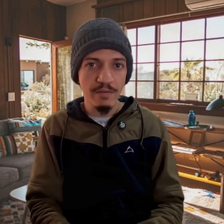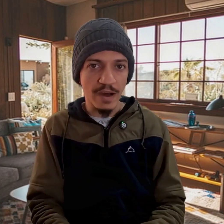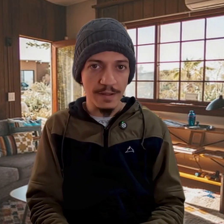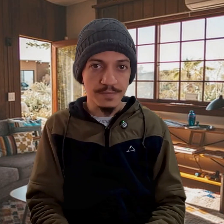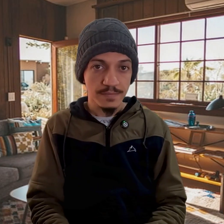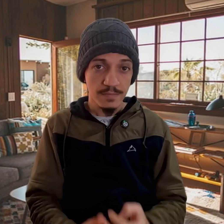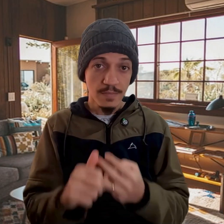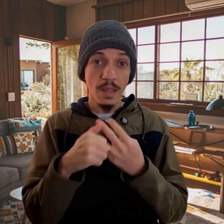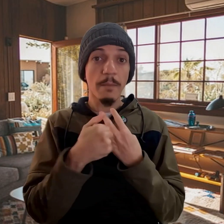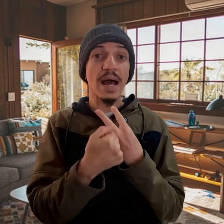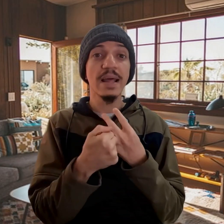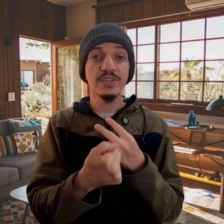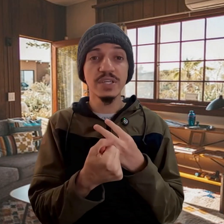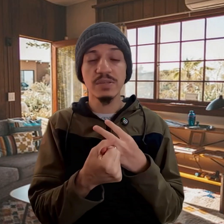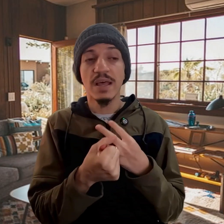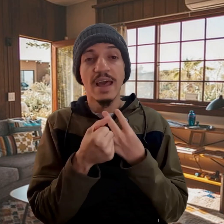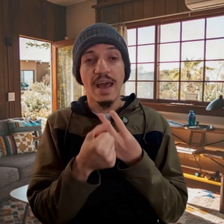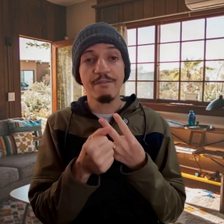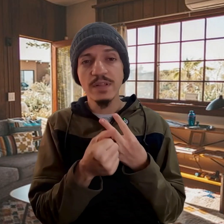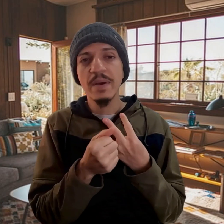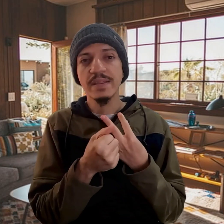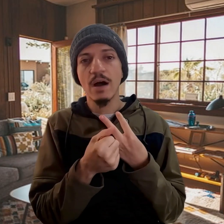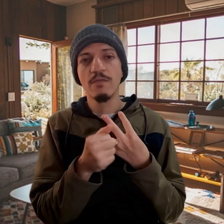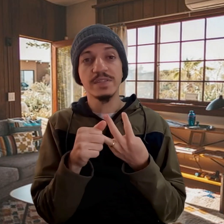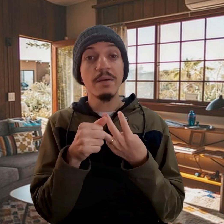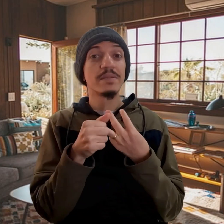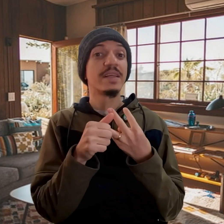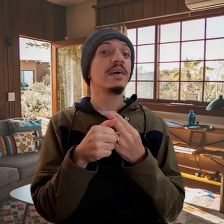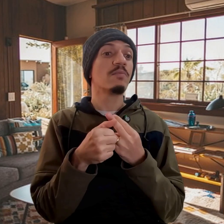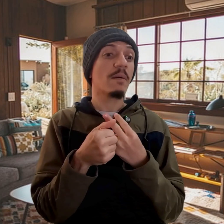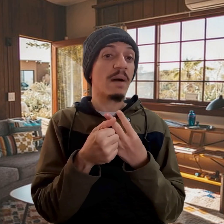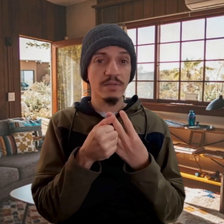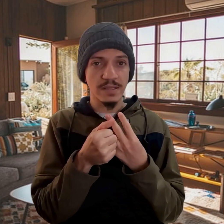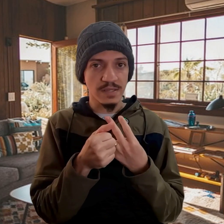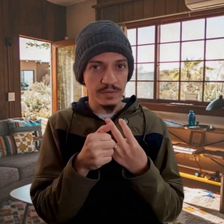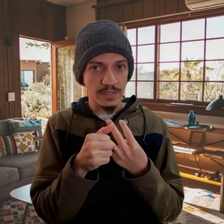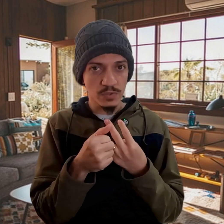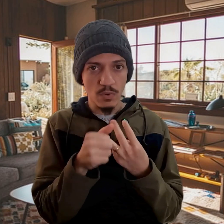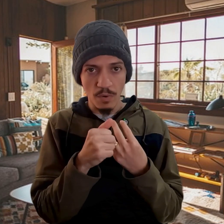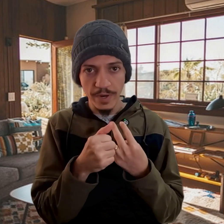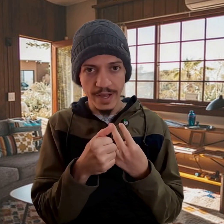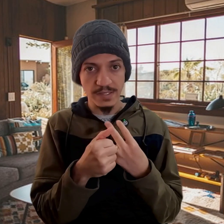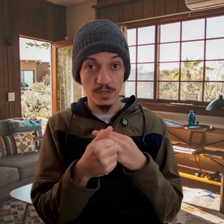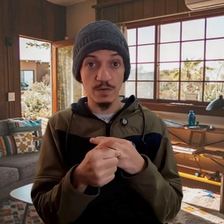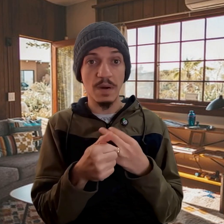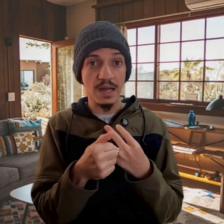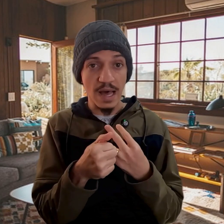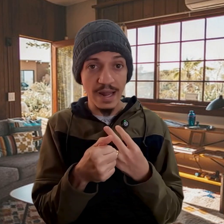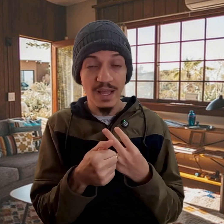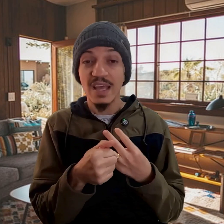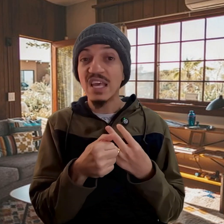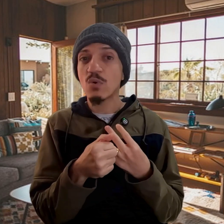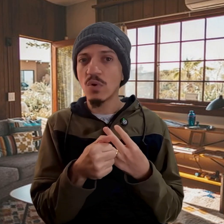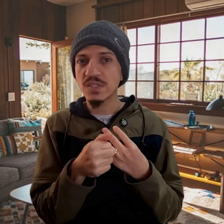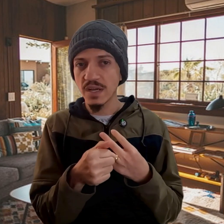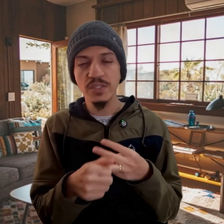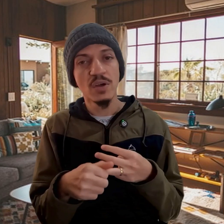vai. Para além disso, é fundamental você ter uma manutenção da sua comunicação de forma clara e constante com